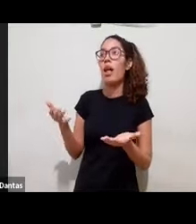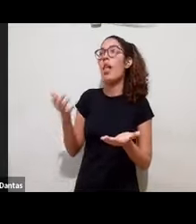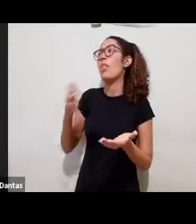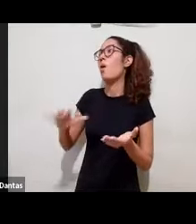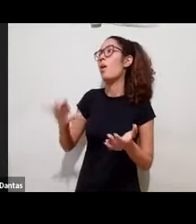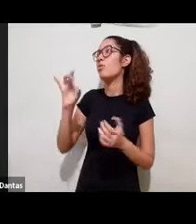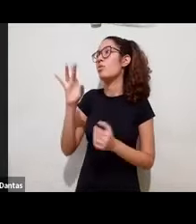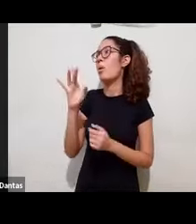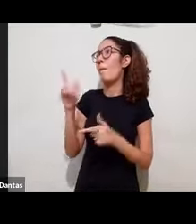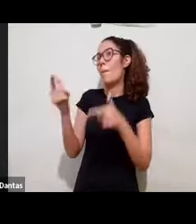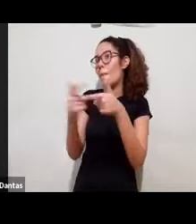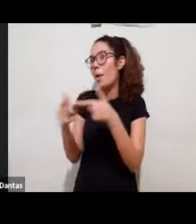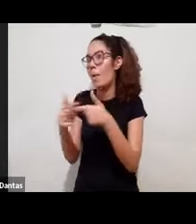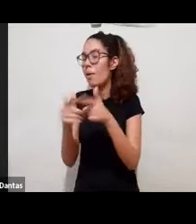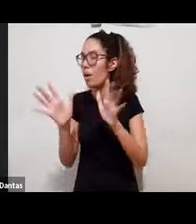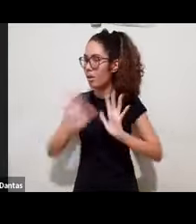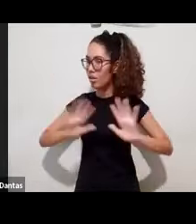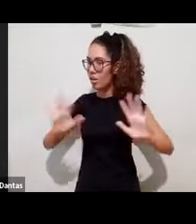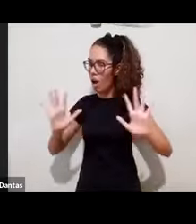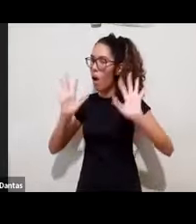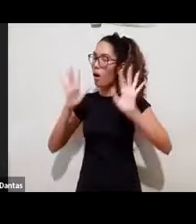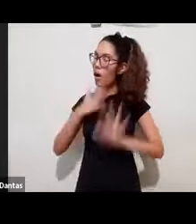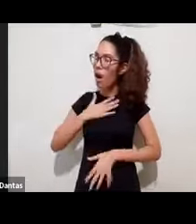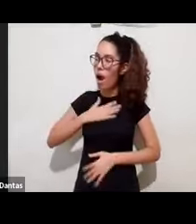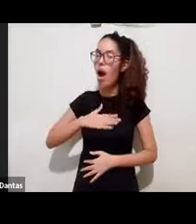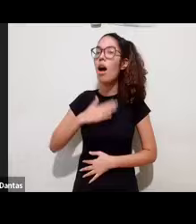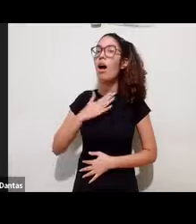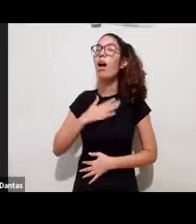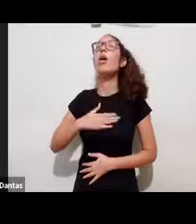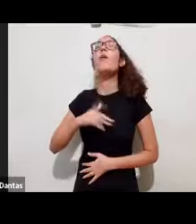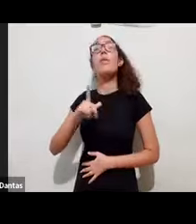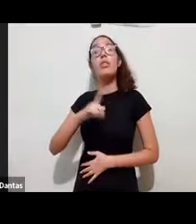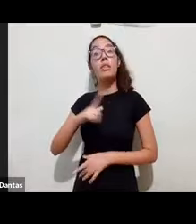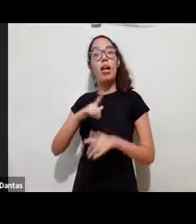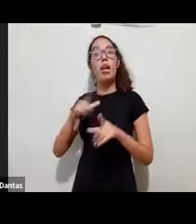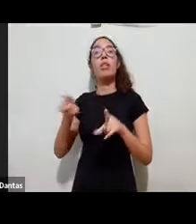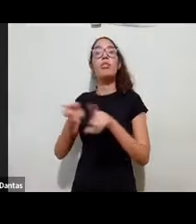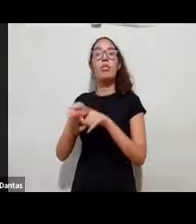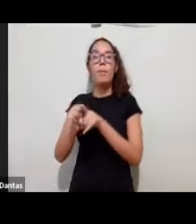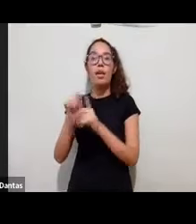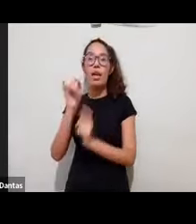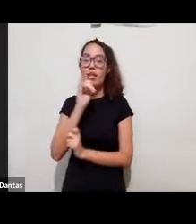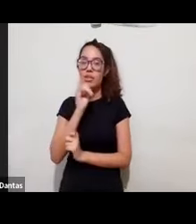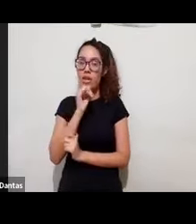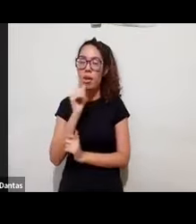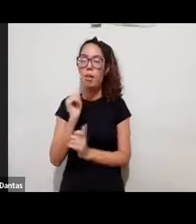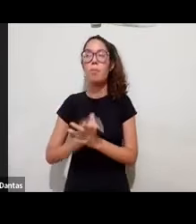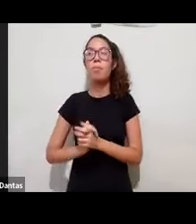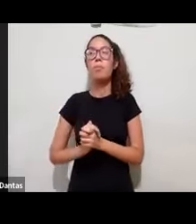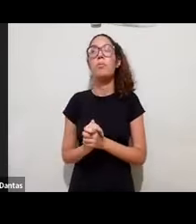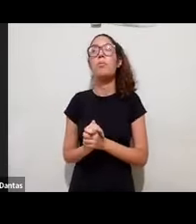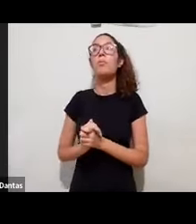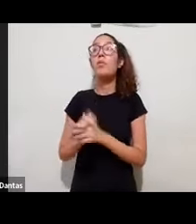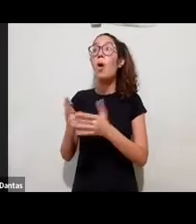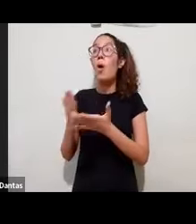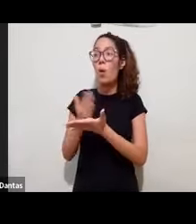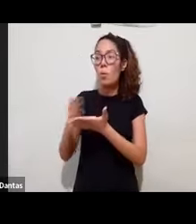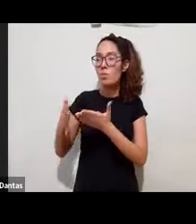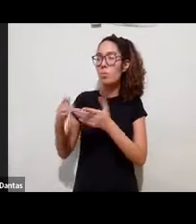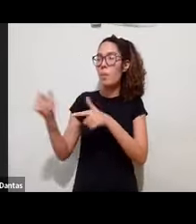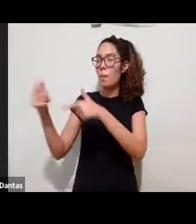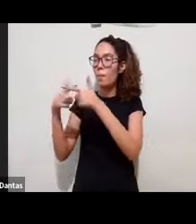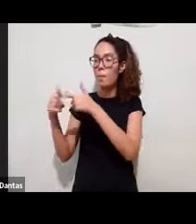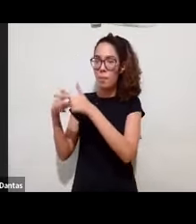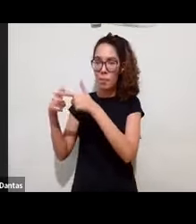de problema, né? De dizer que quando a gente começou a sofrer os ataques, né, com o trabalho da saúde mental, que estava